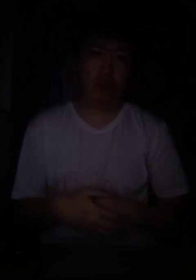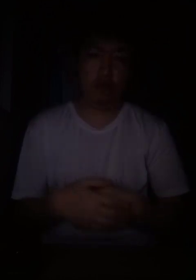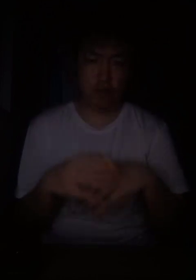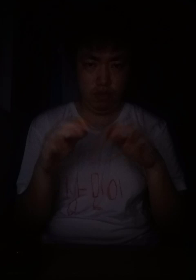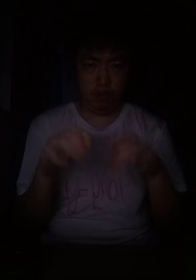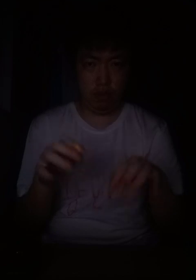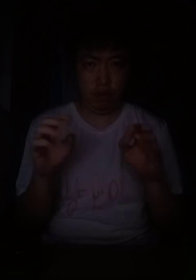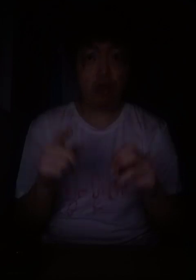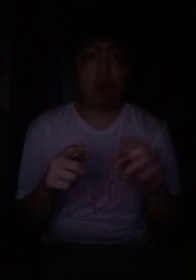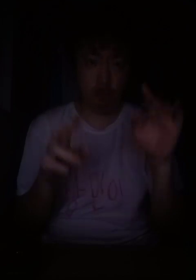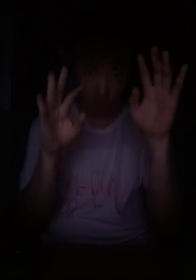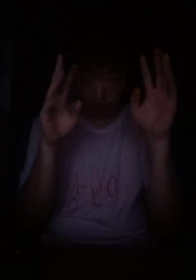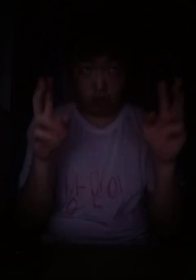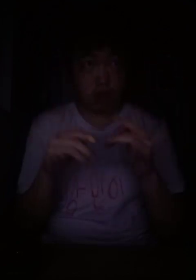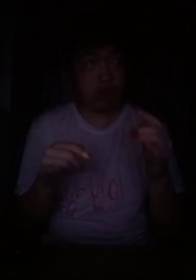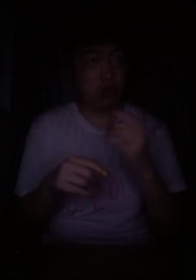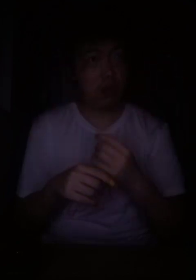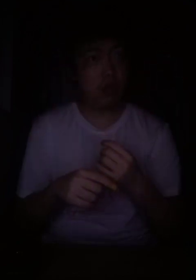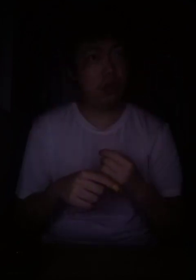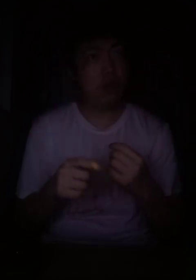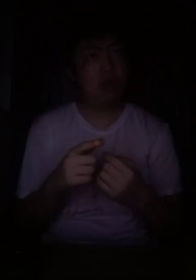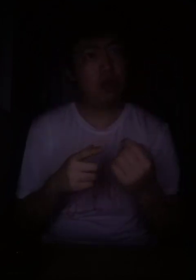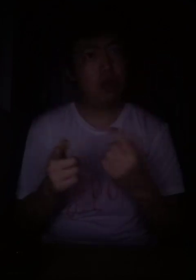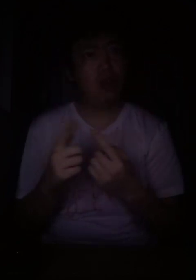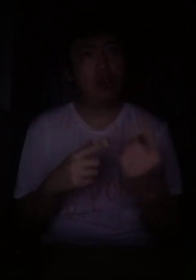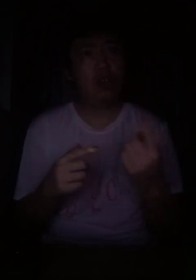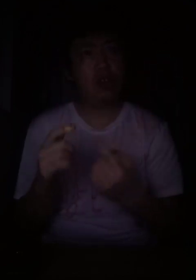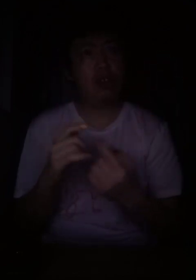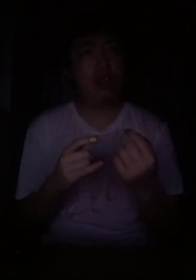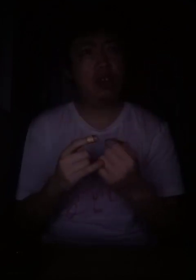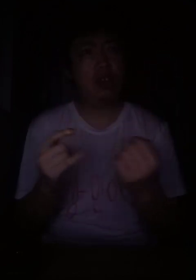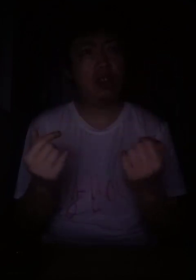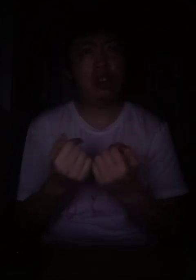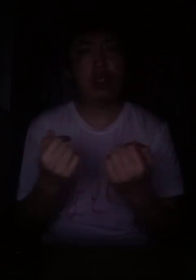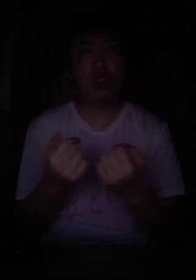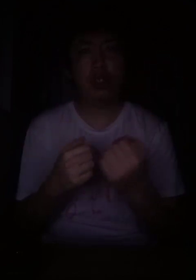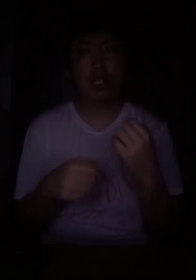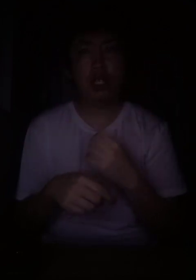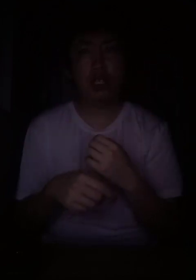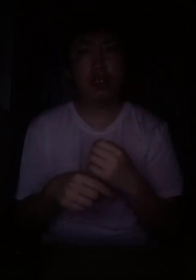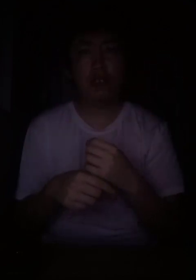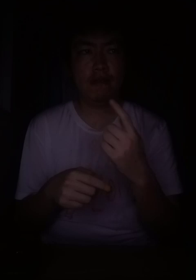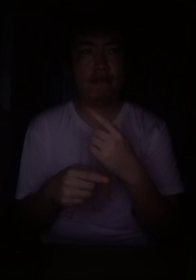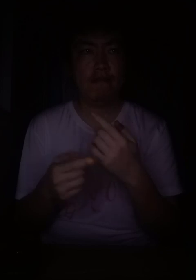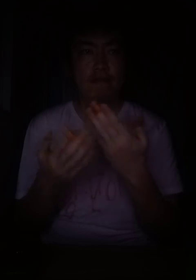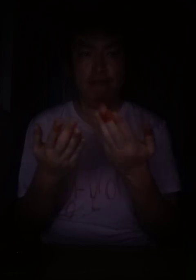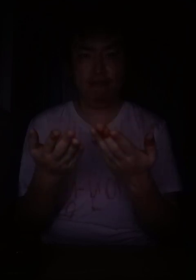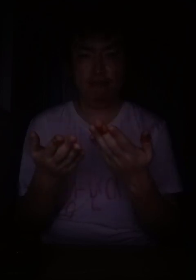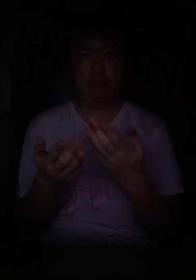된 투견들도 있었는데요. 그 건강 상태가 매우 충격적이었다고 합니다. 직접 보실까요?